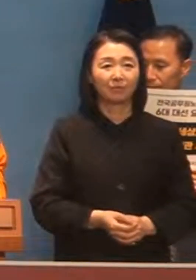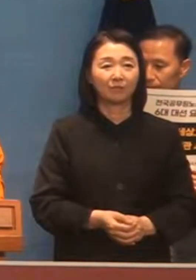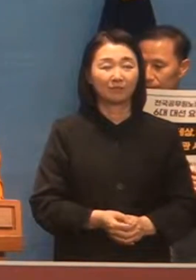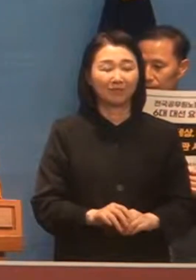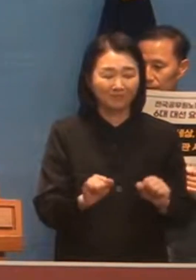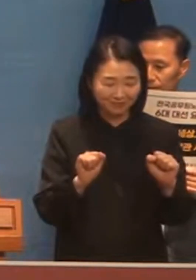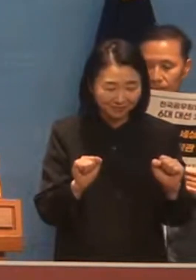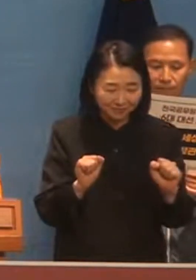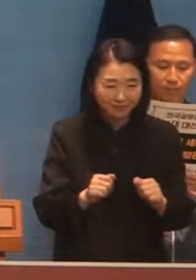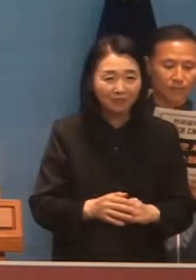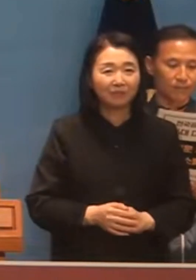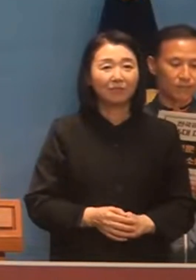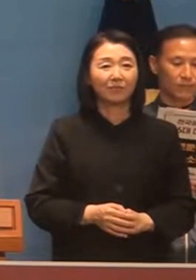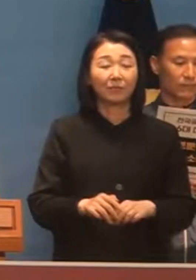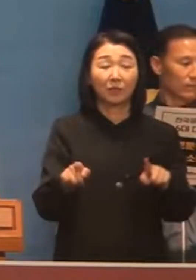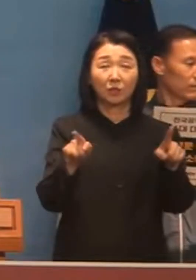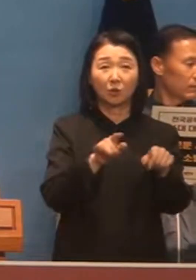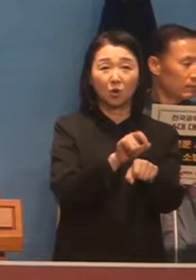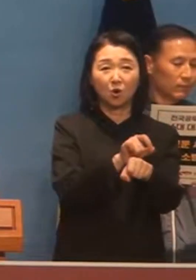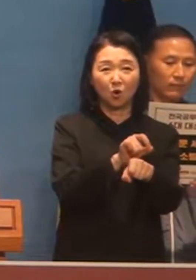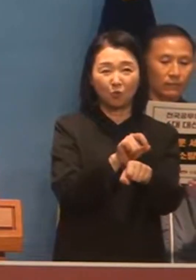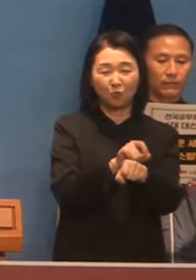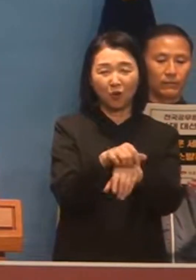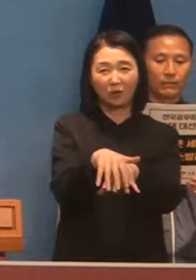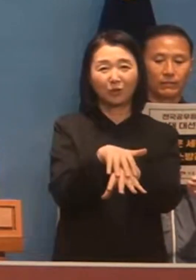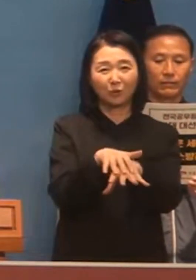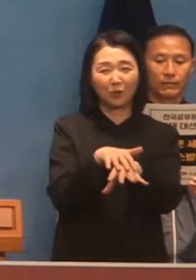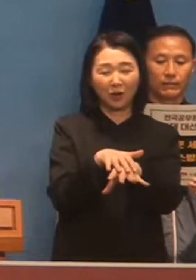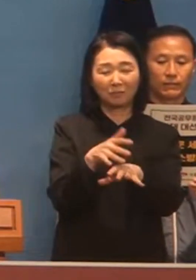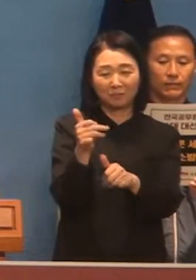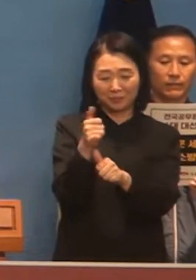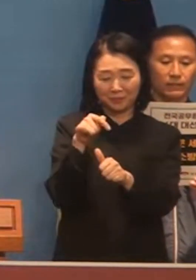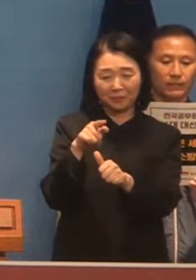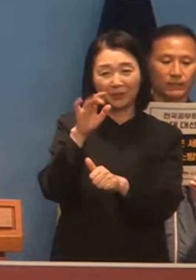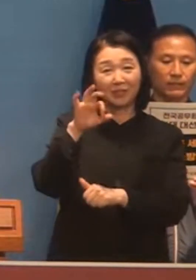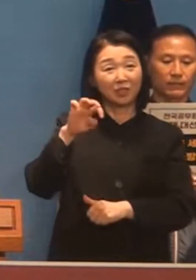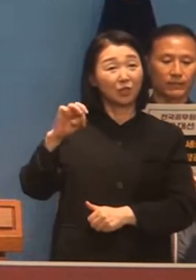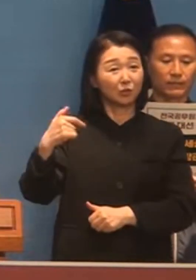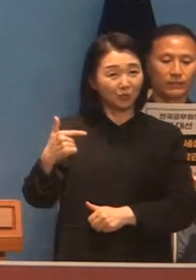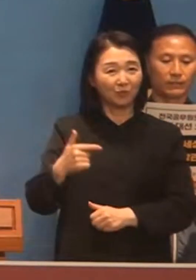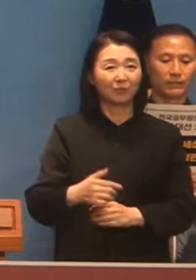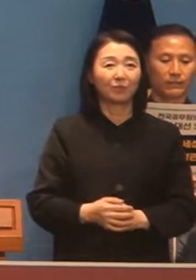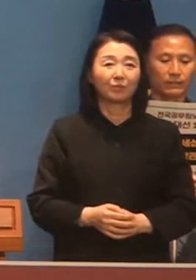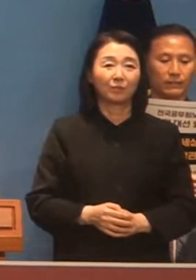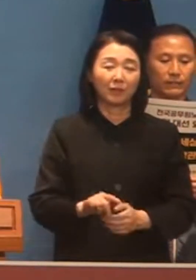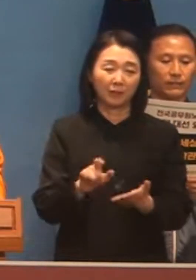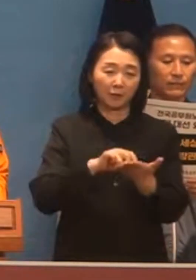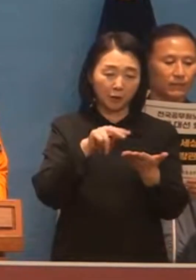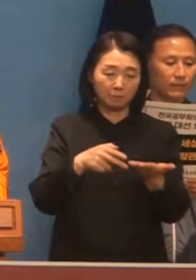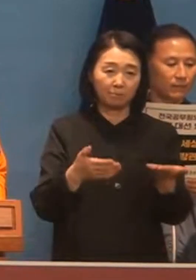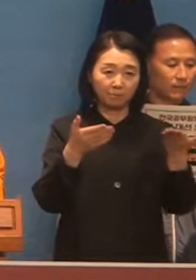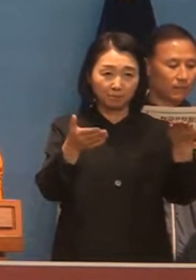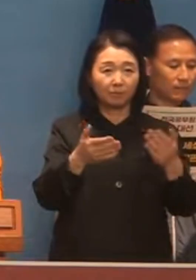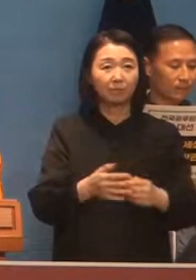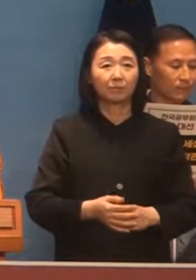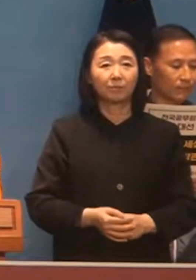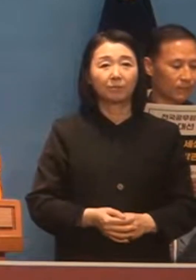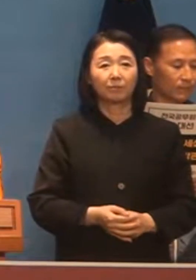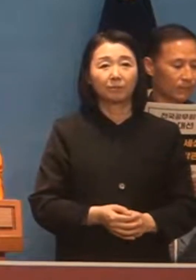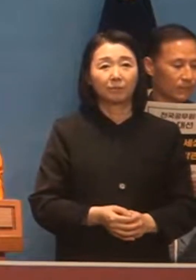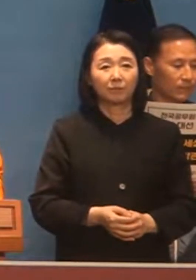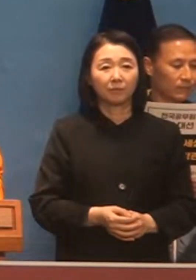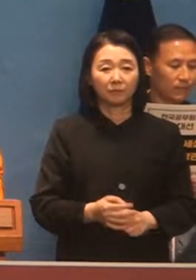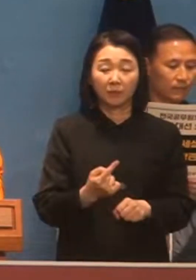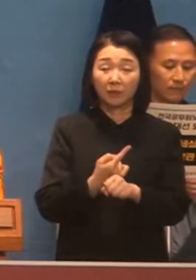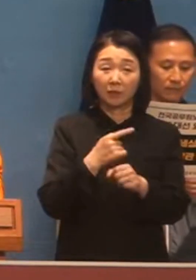네, 안녕하십니까. 전국공무원노동자 소방본부 부본부장 이승진이라고 합니다. 네, 기자회견문 낭독하겠습니다.